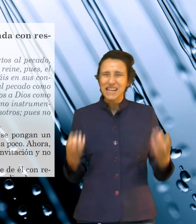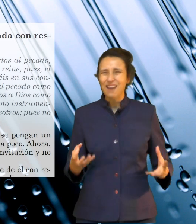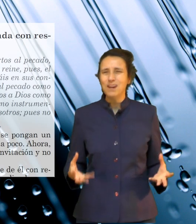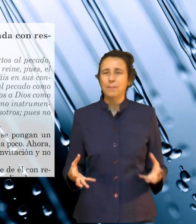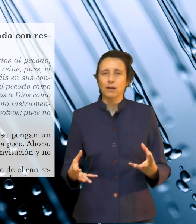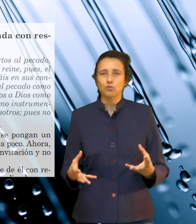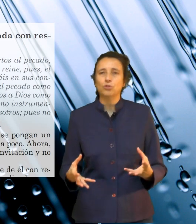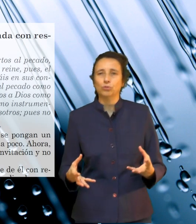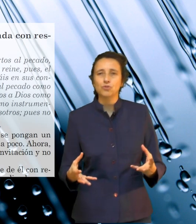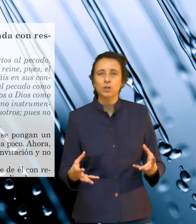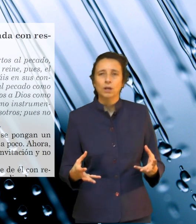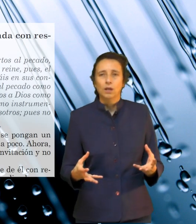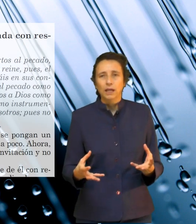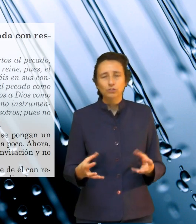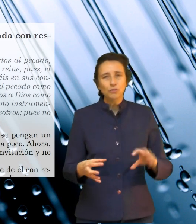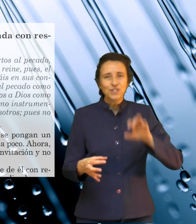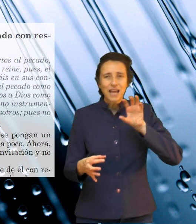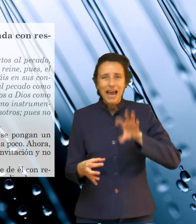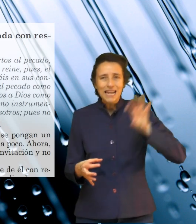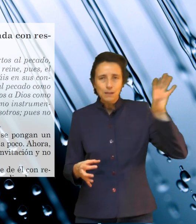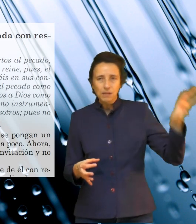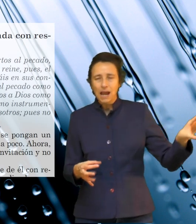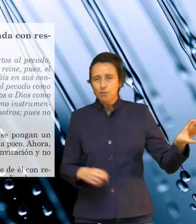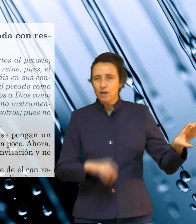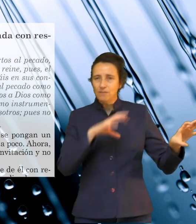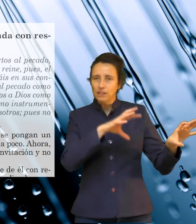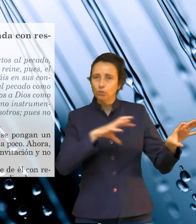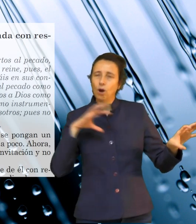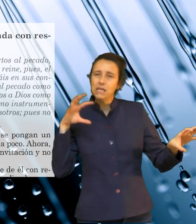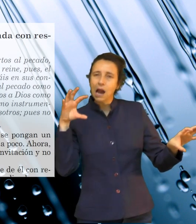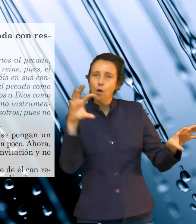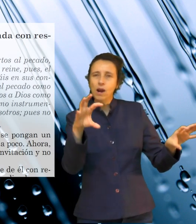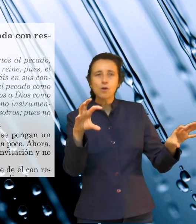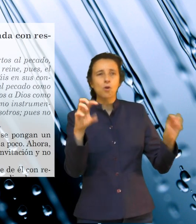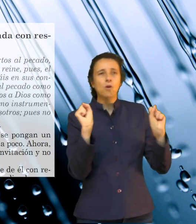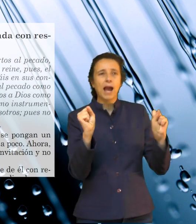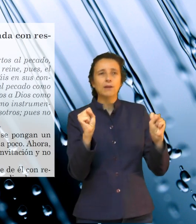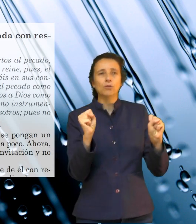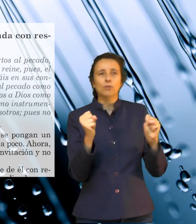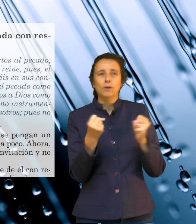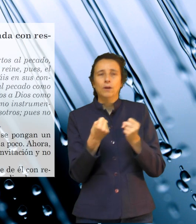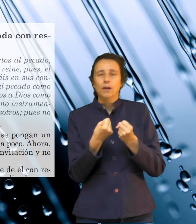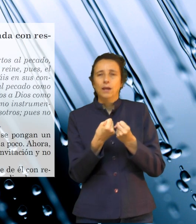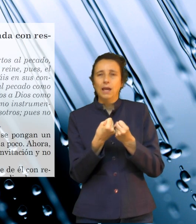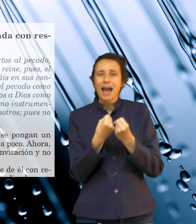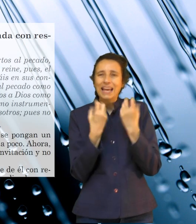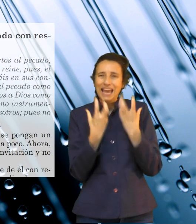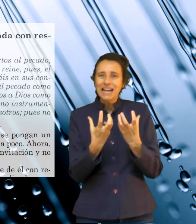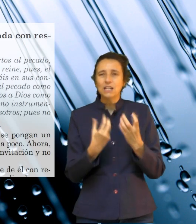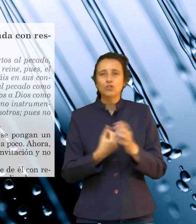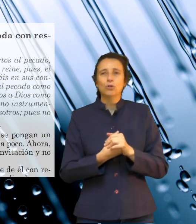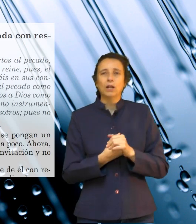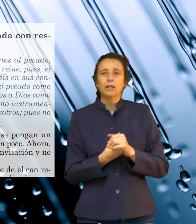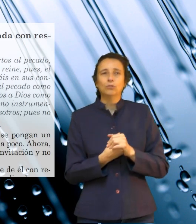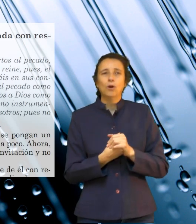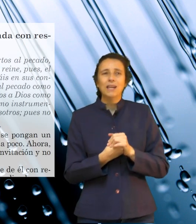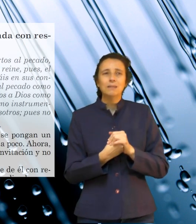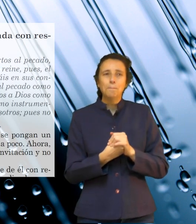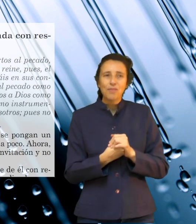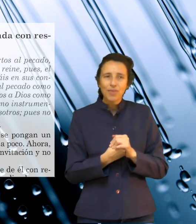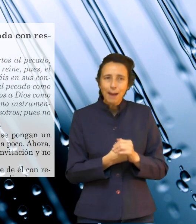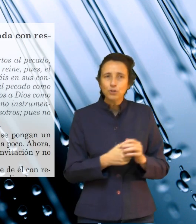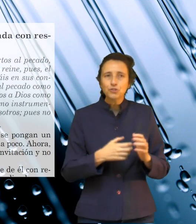algo abominable para nosotros. Entonces, al eliminar un hábito y ahora colocarlo aquel que es